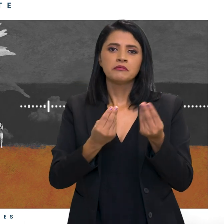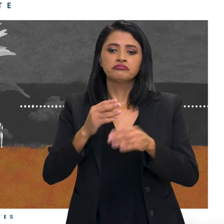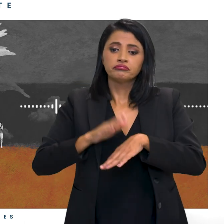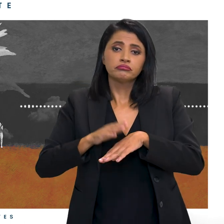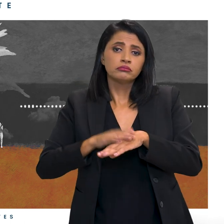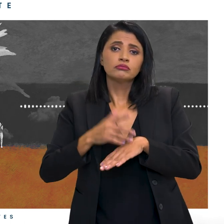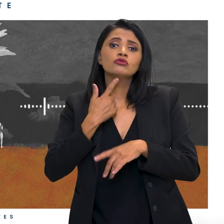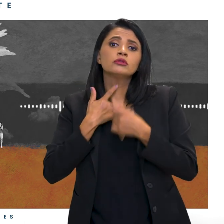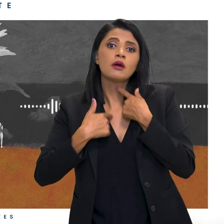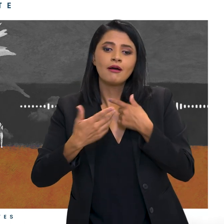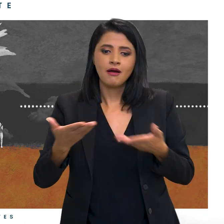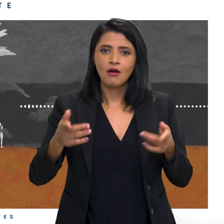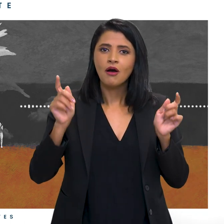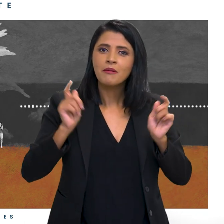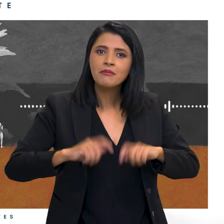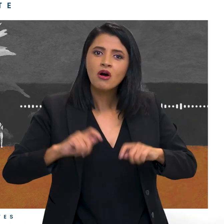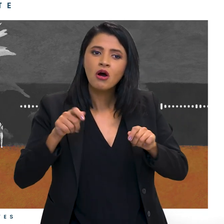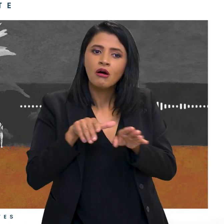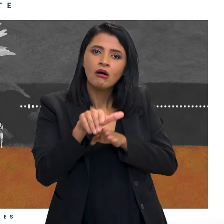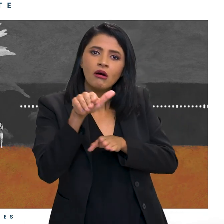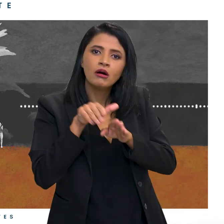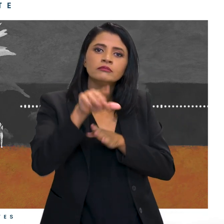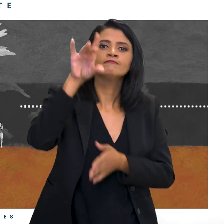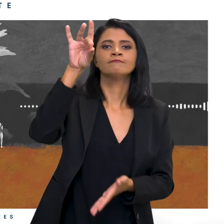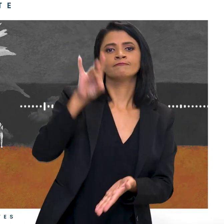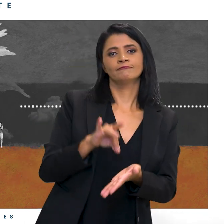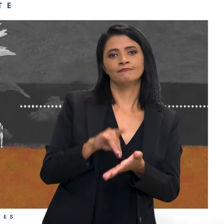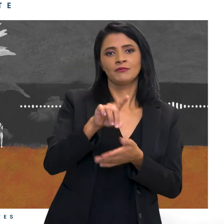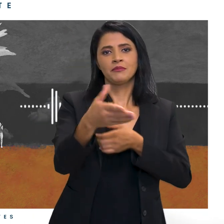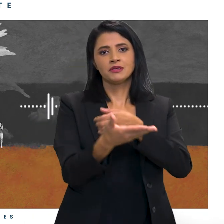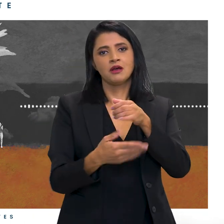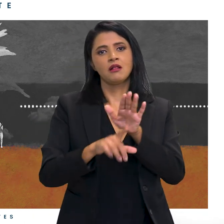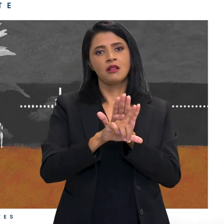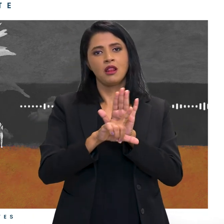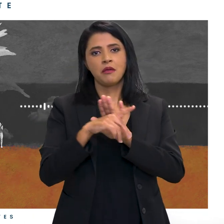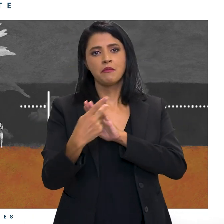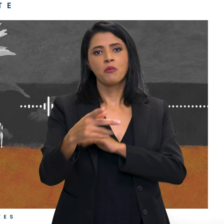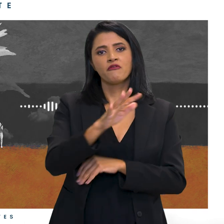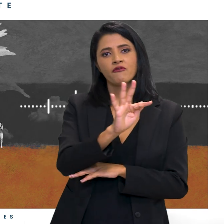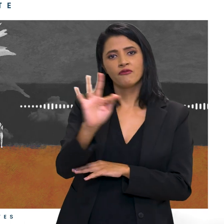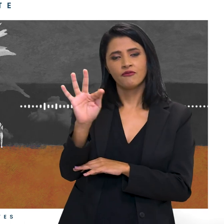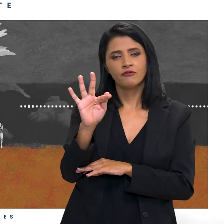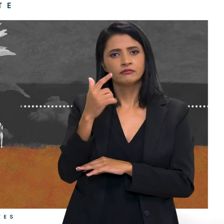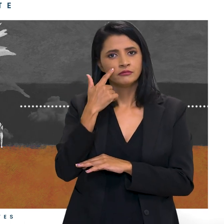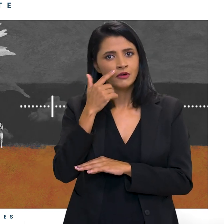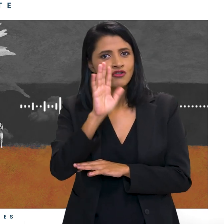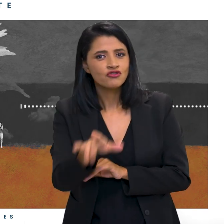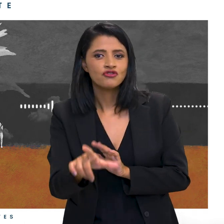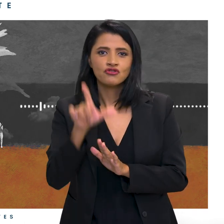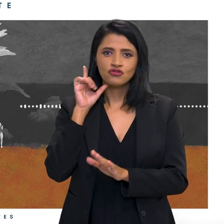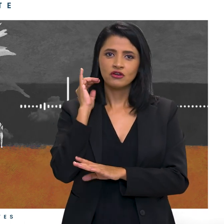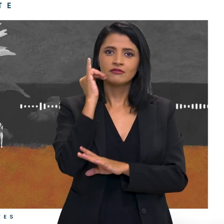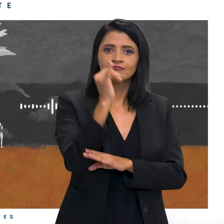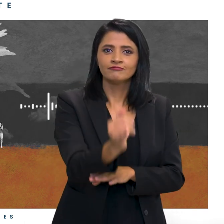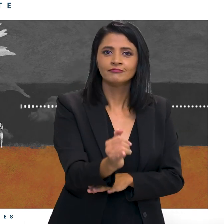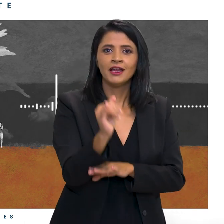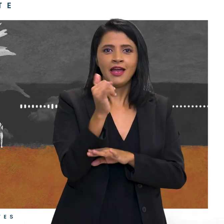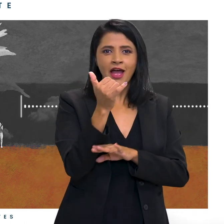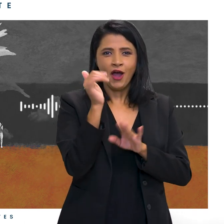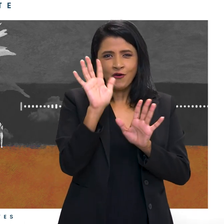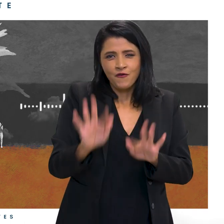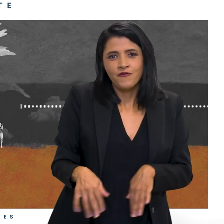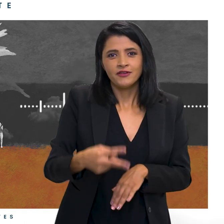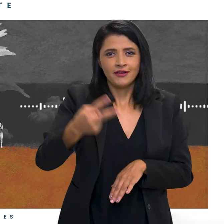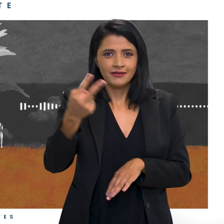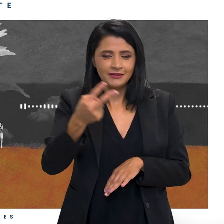vamos dizer assim, por conta própria, agora pode ser orientado oficialmente com base em lei federal. Olha, a gente já tinha dado essa